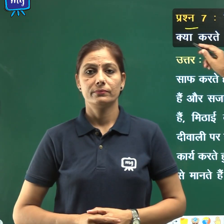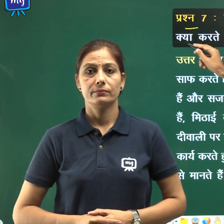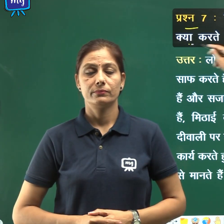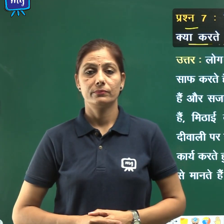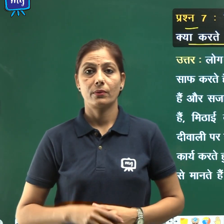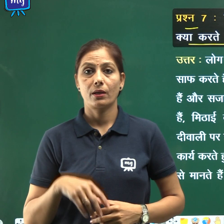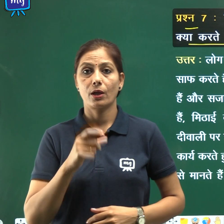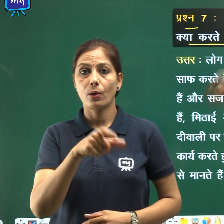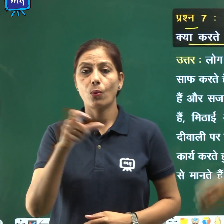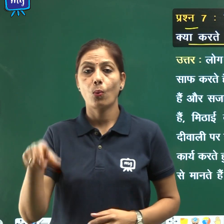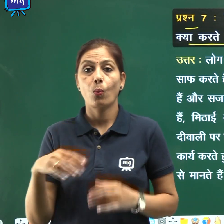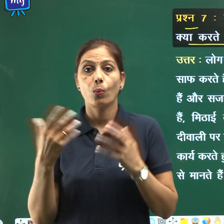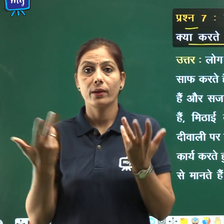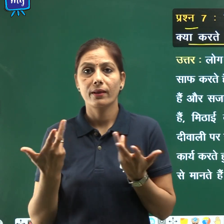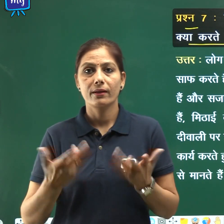लोग क्या करते हैं?